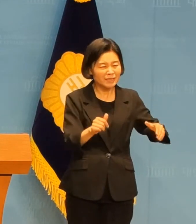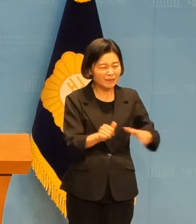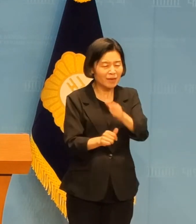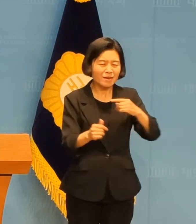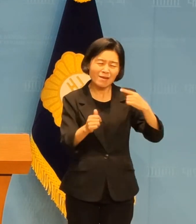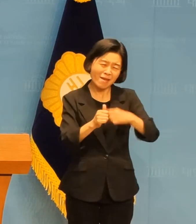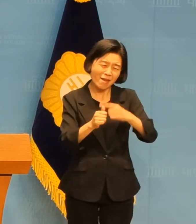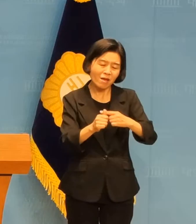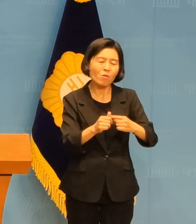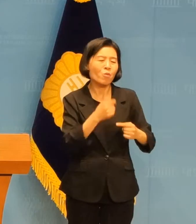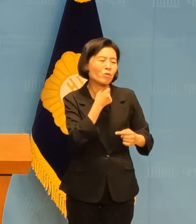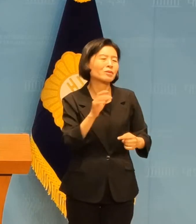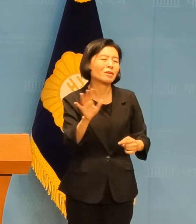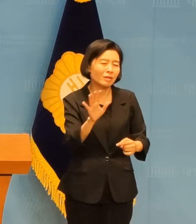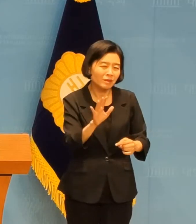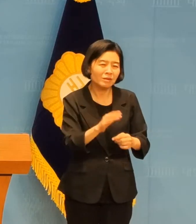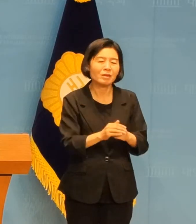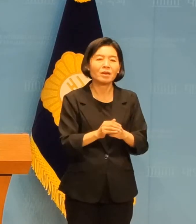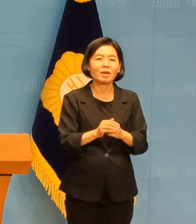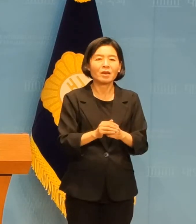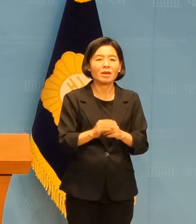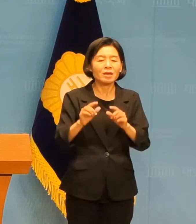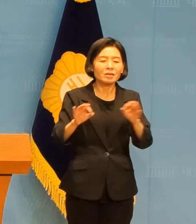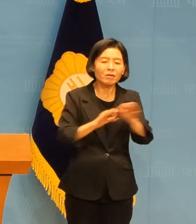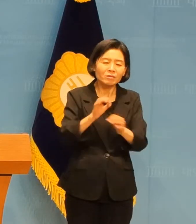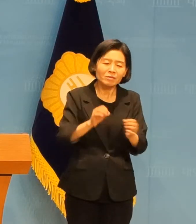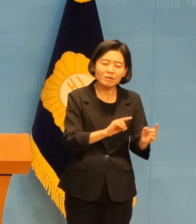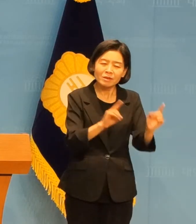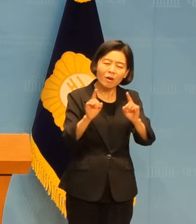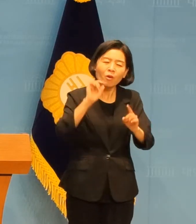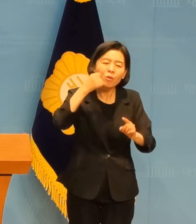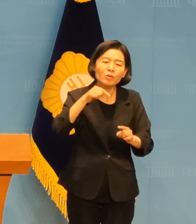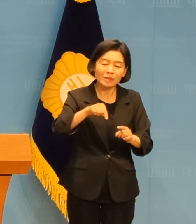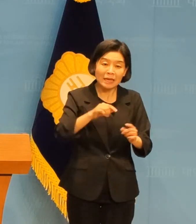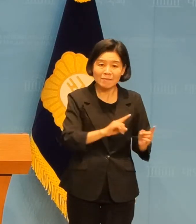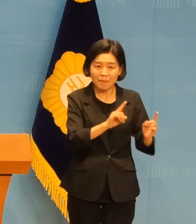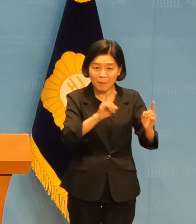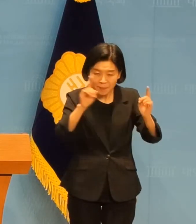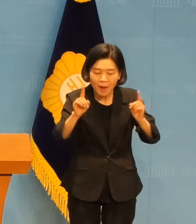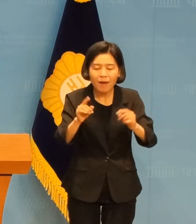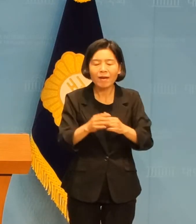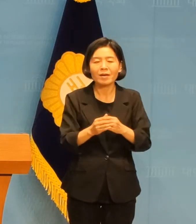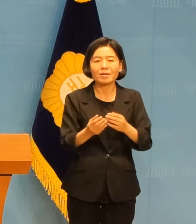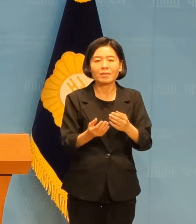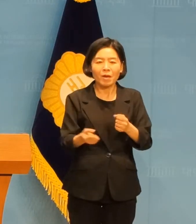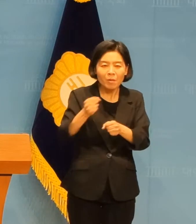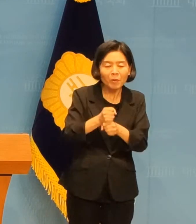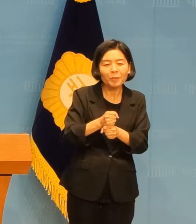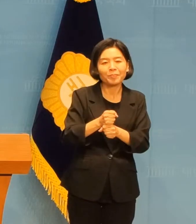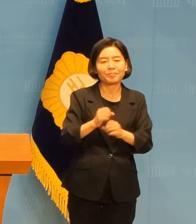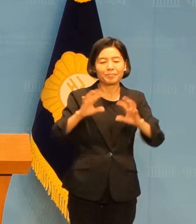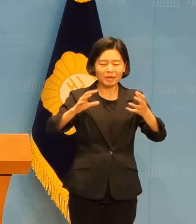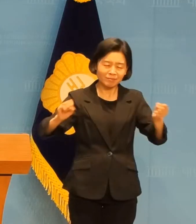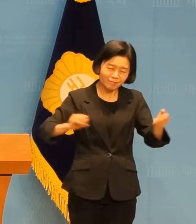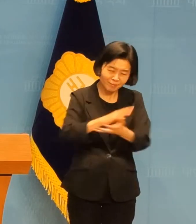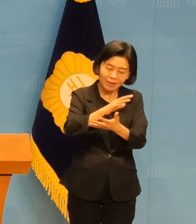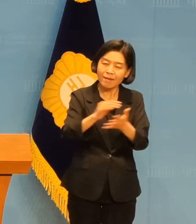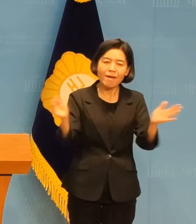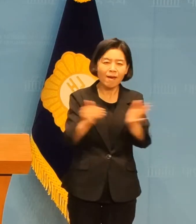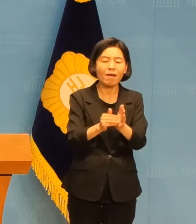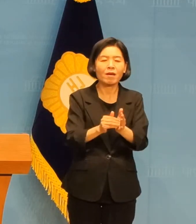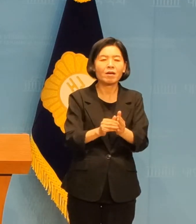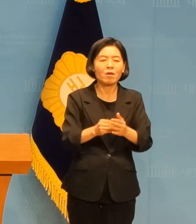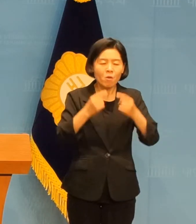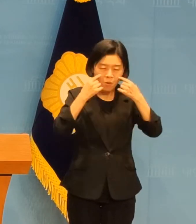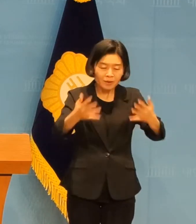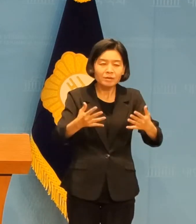아닙니다. 어려운 민생을 회복하고 내란을 온전히 청산하는 것이야말로 국민의